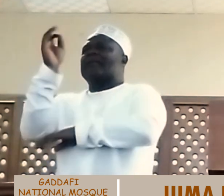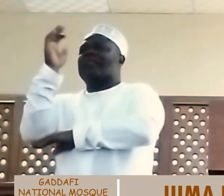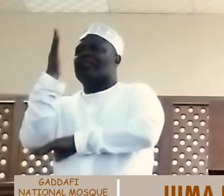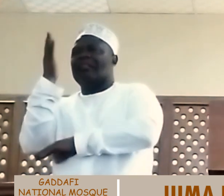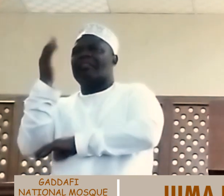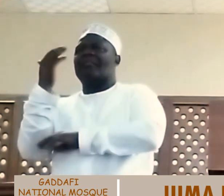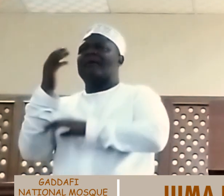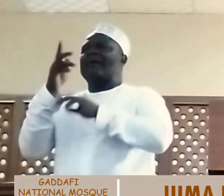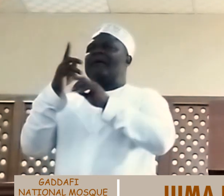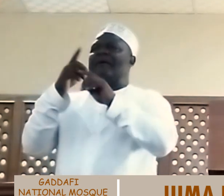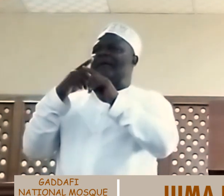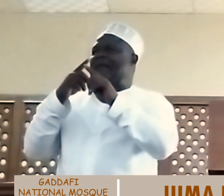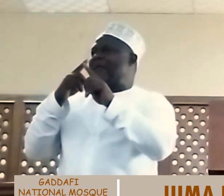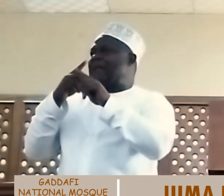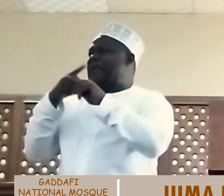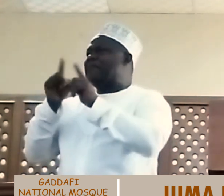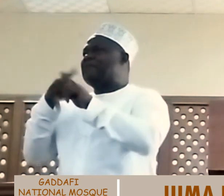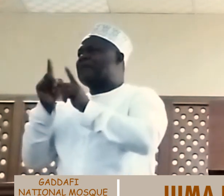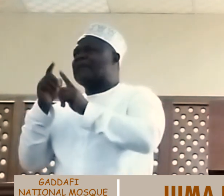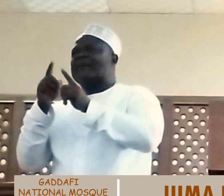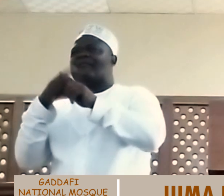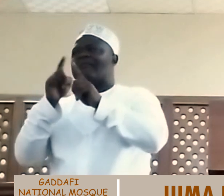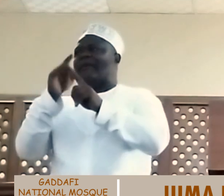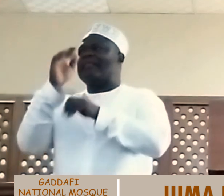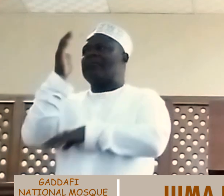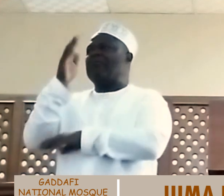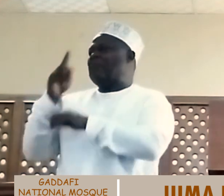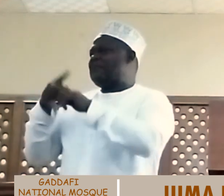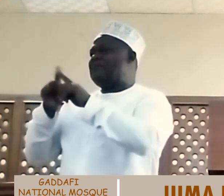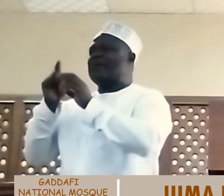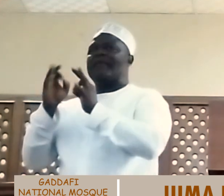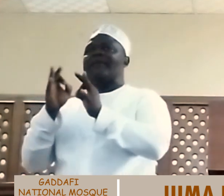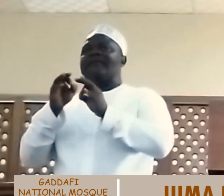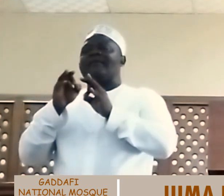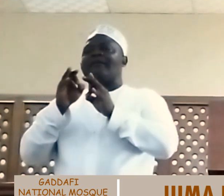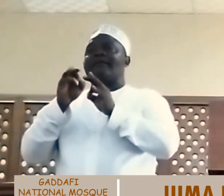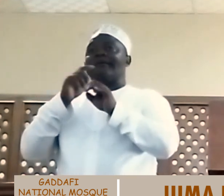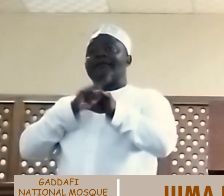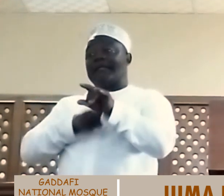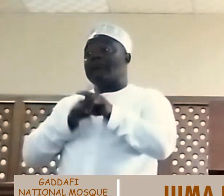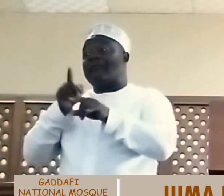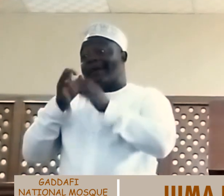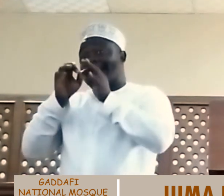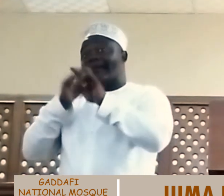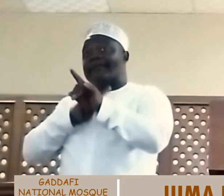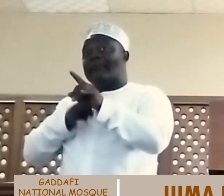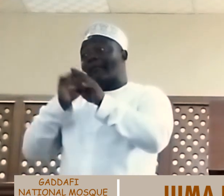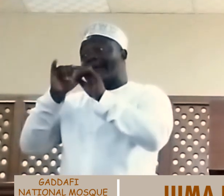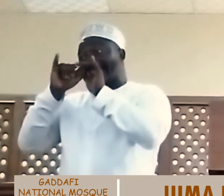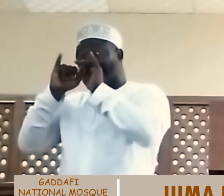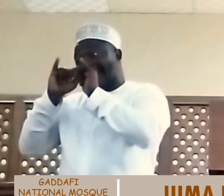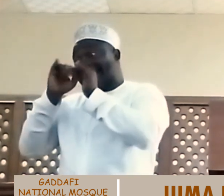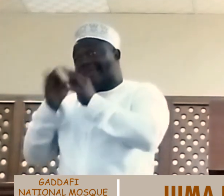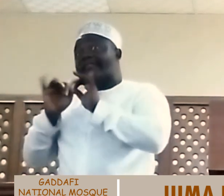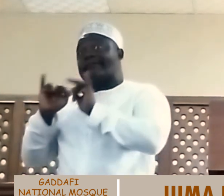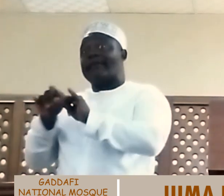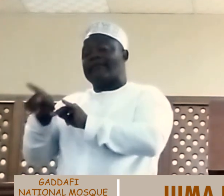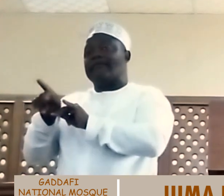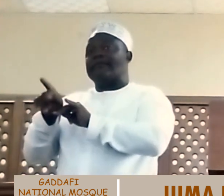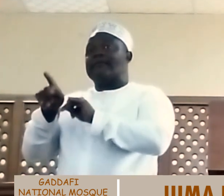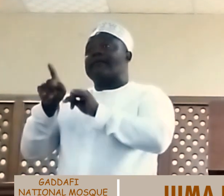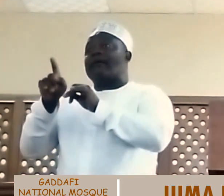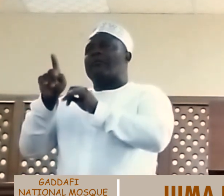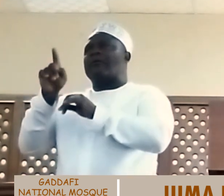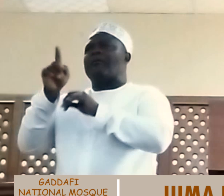أو حفر بئرا أو جرس نهرا